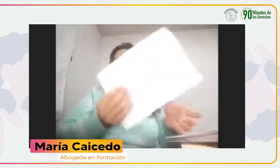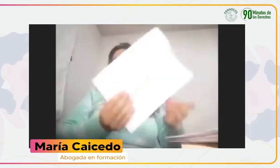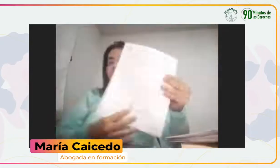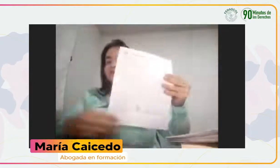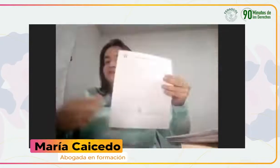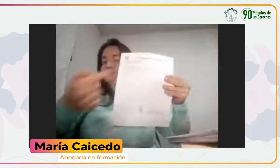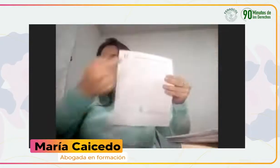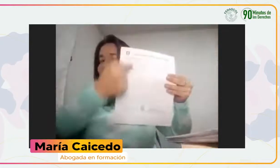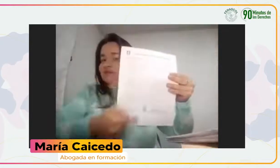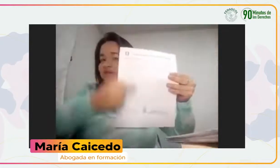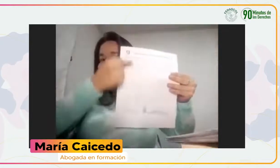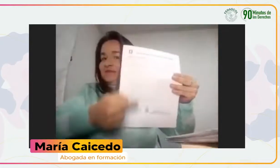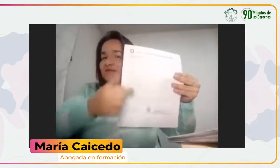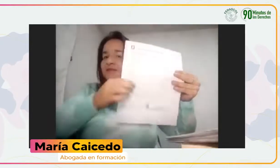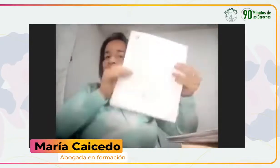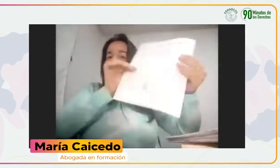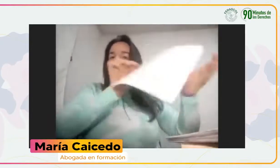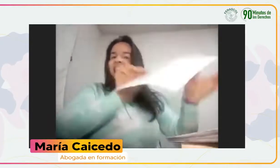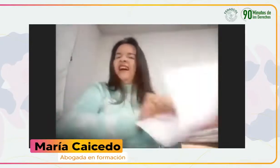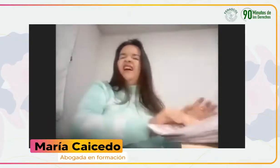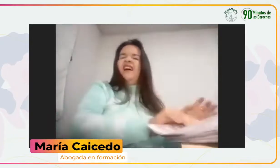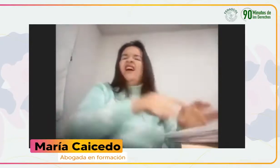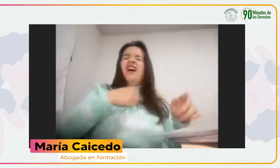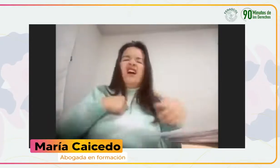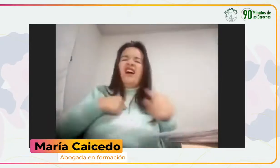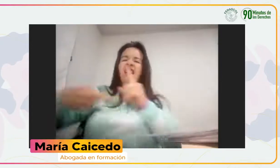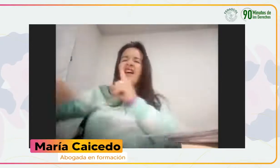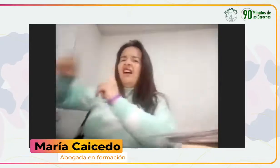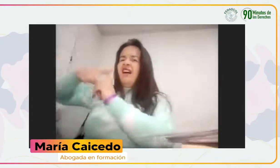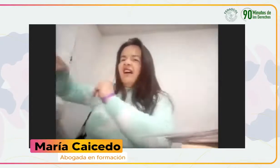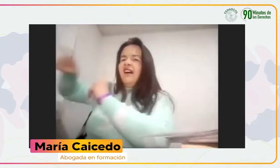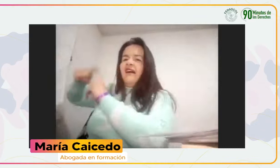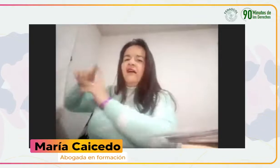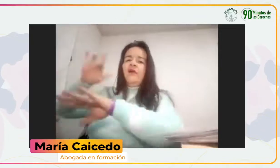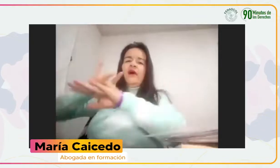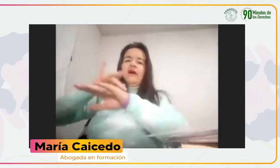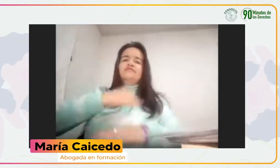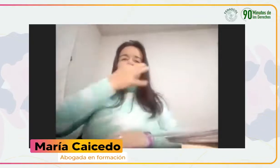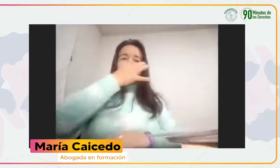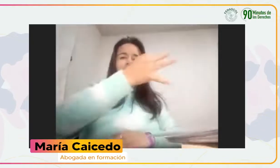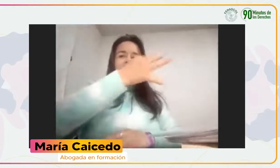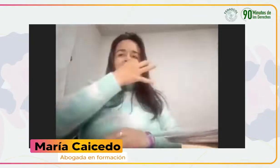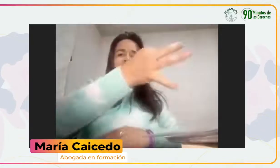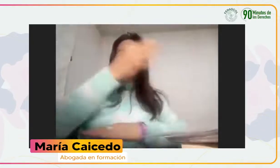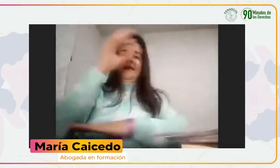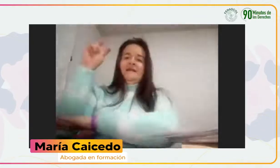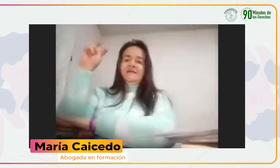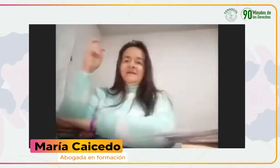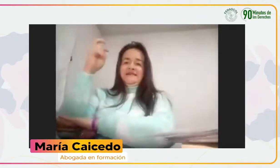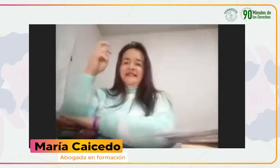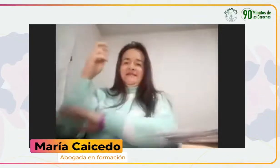colaborando, entonces le vamos a hacer esto, lo otro, y por ejemplo, un documento, por ejemplo, similar a